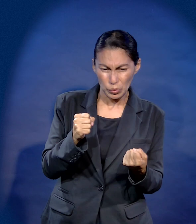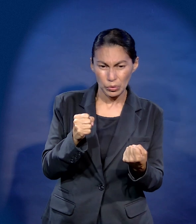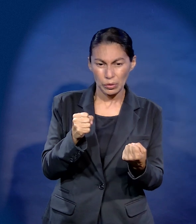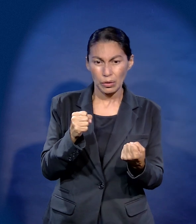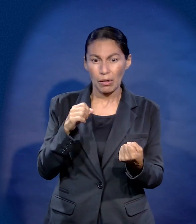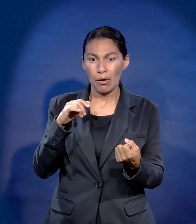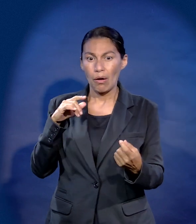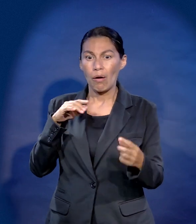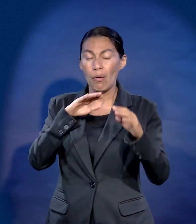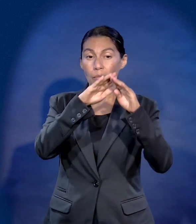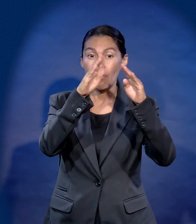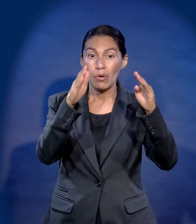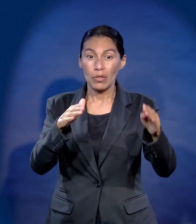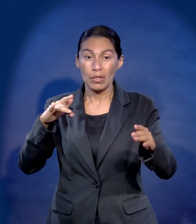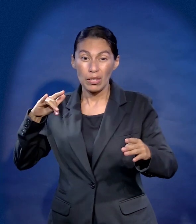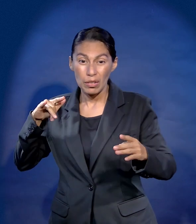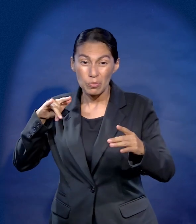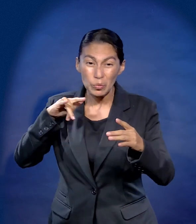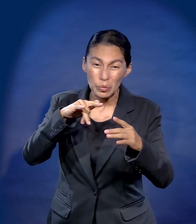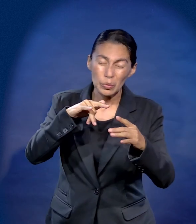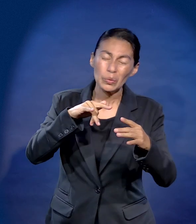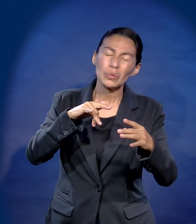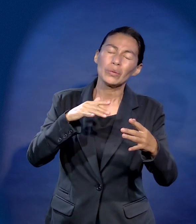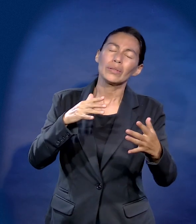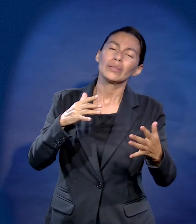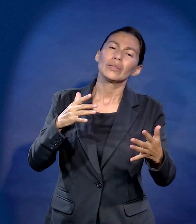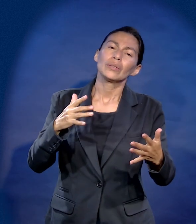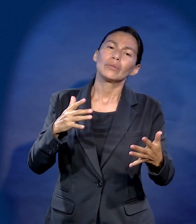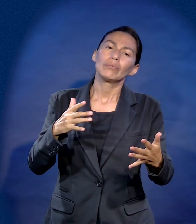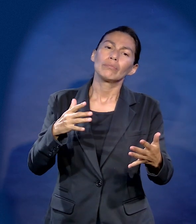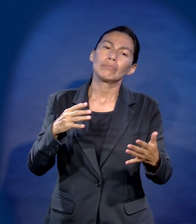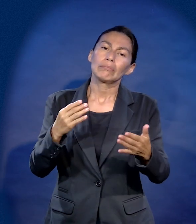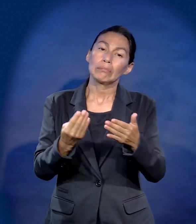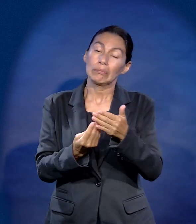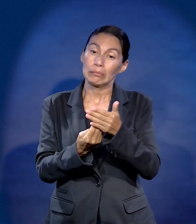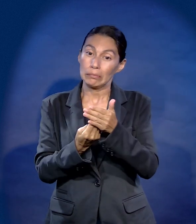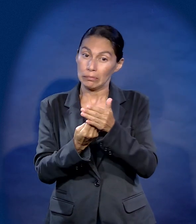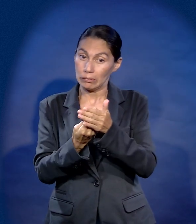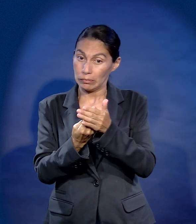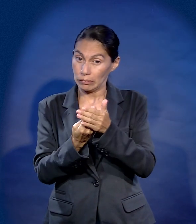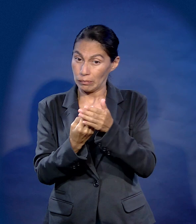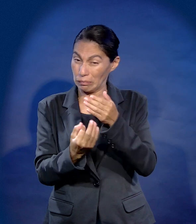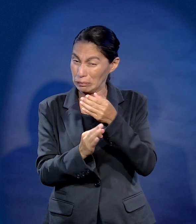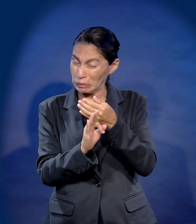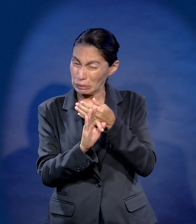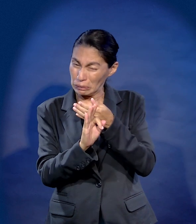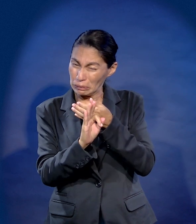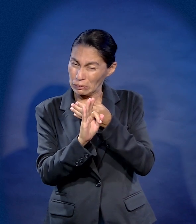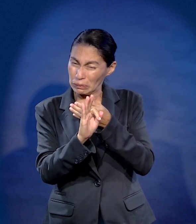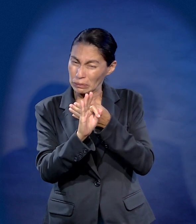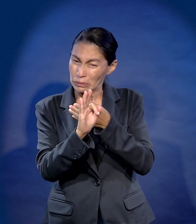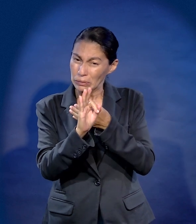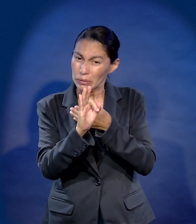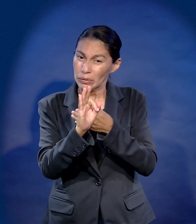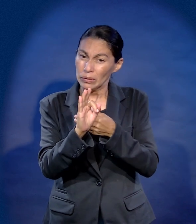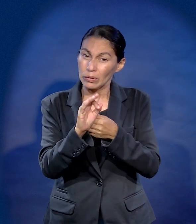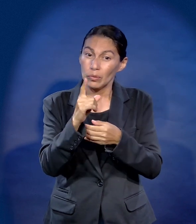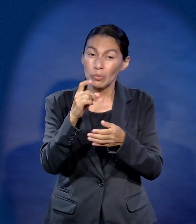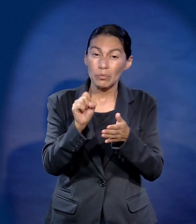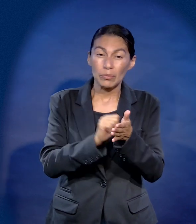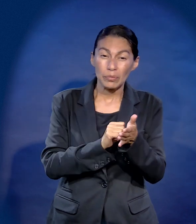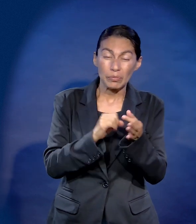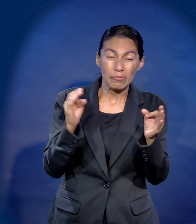Cuando finalmente están levantando, una montaña se atraviesa en el camino. Es la madrugada